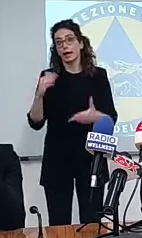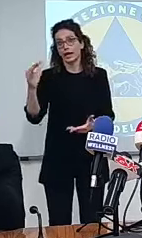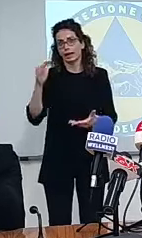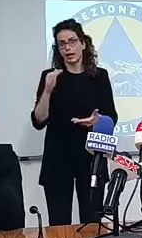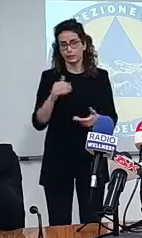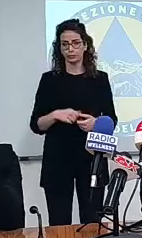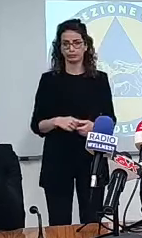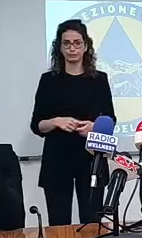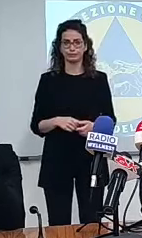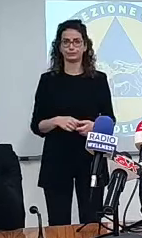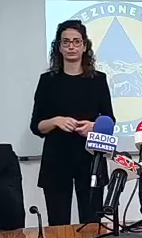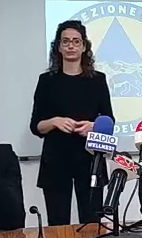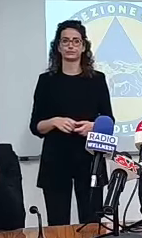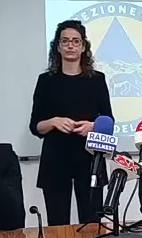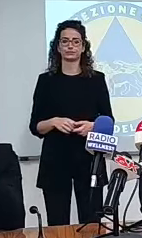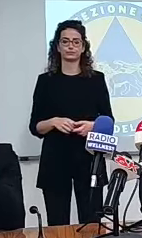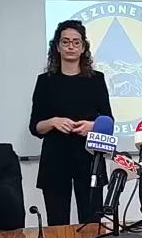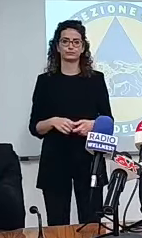arriva.